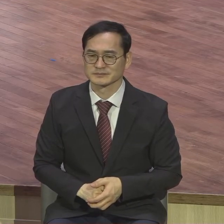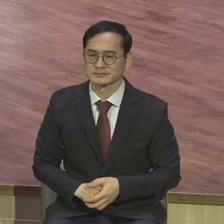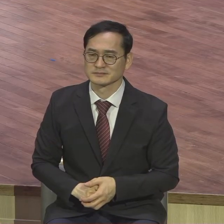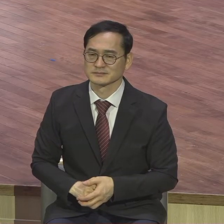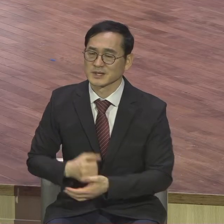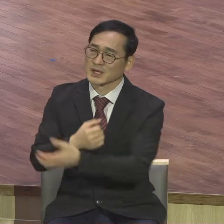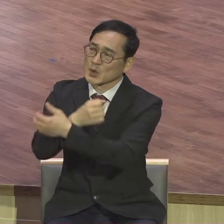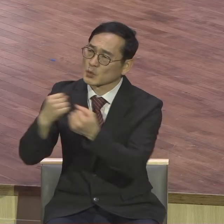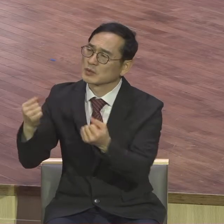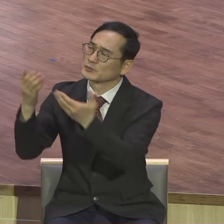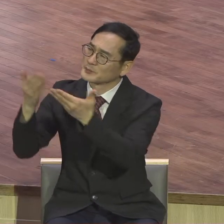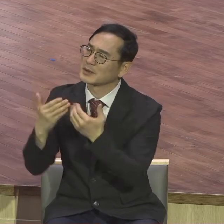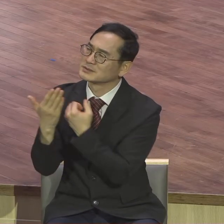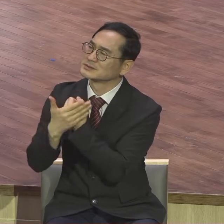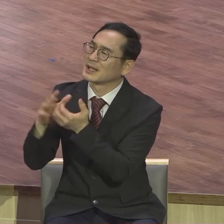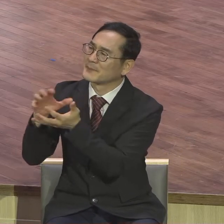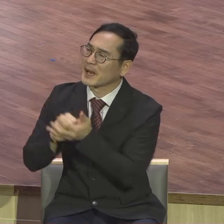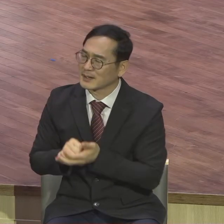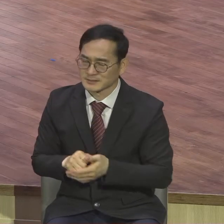되잖아요.